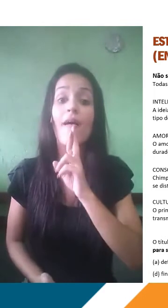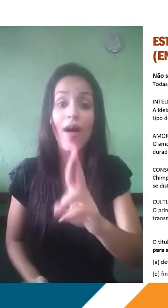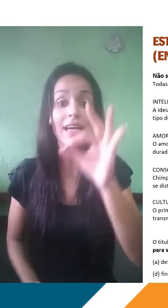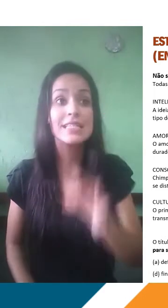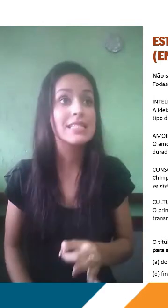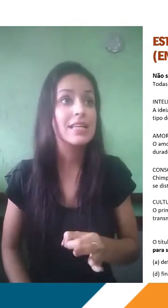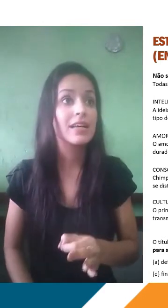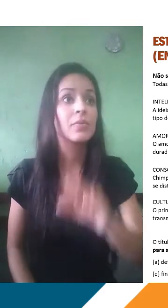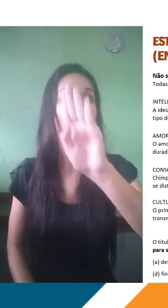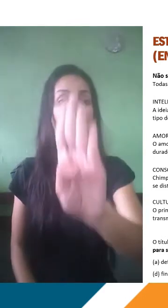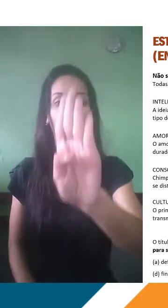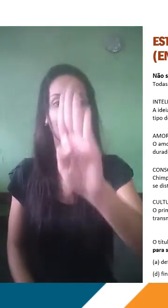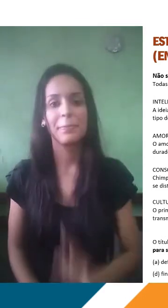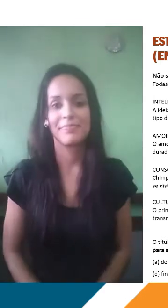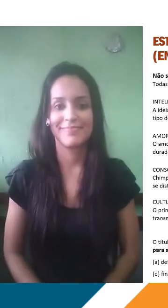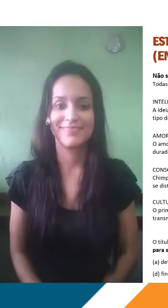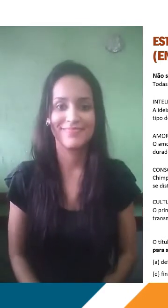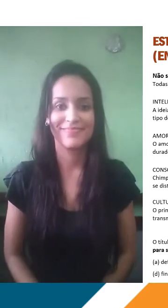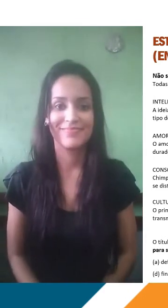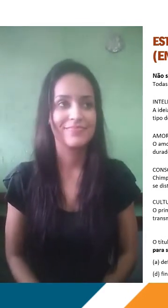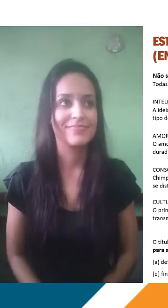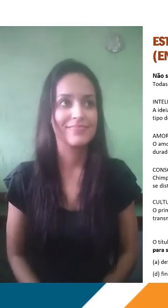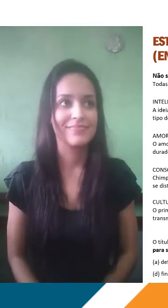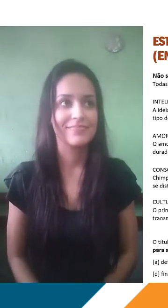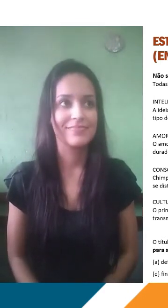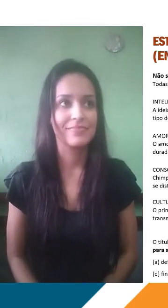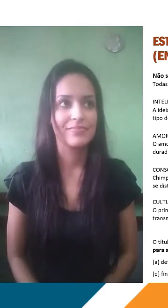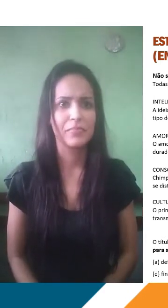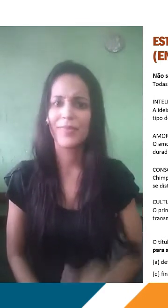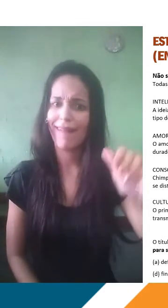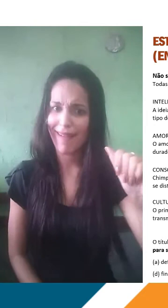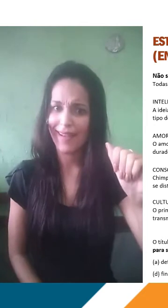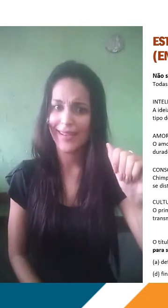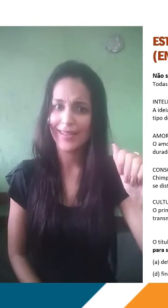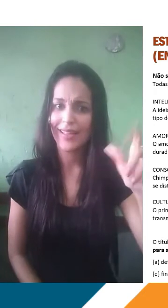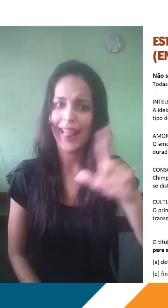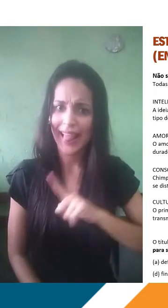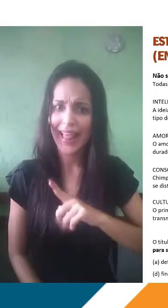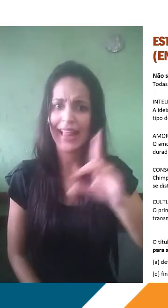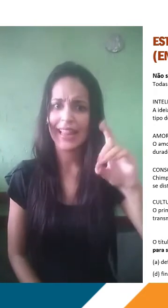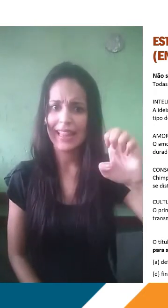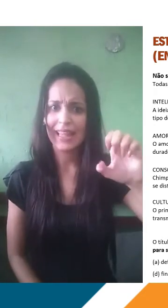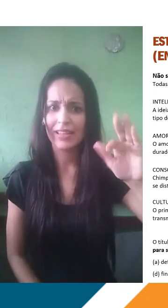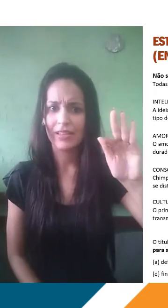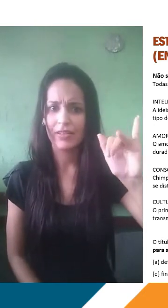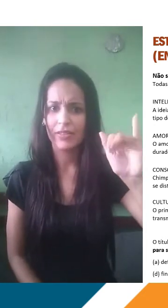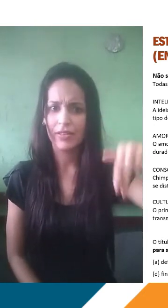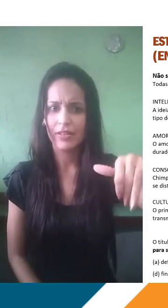passaremos às outras alternativas Não verificamos a existência de definições nem de hierarquias no texto